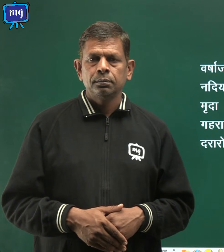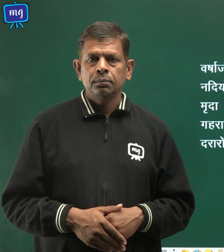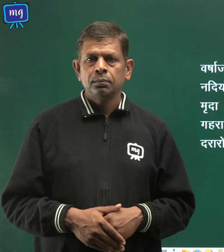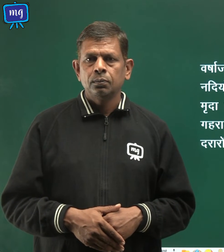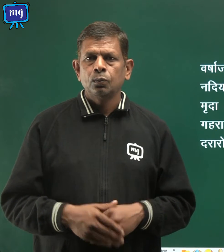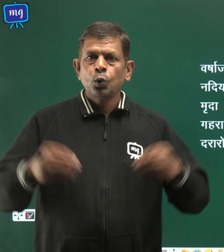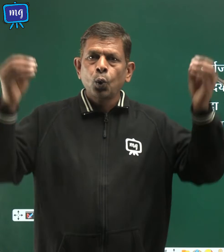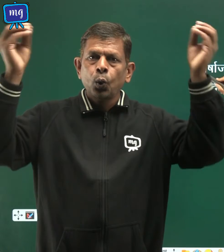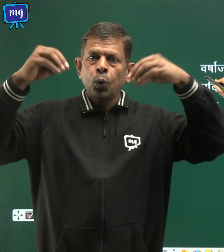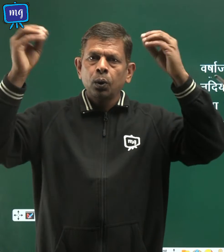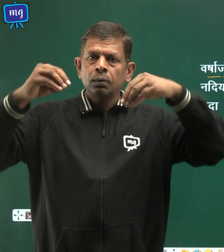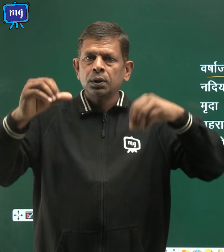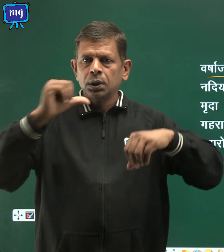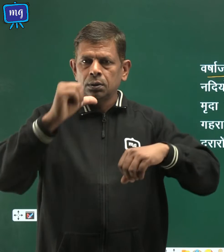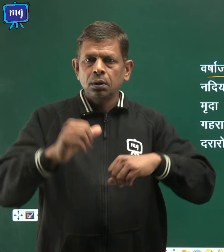वर्षा जल